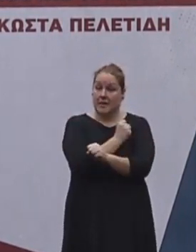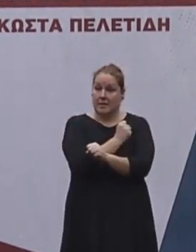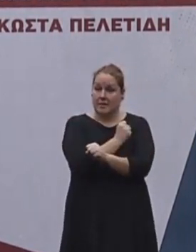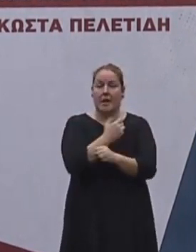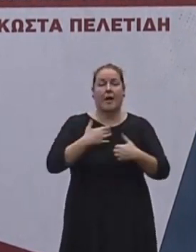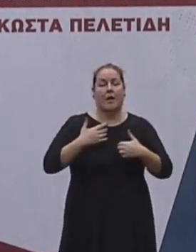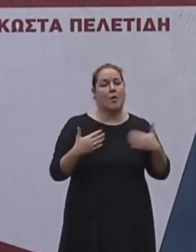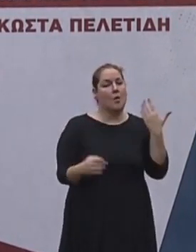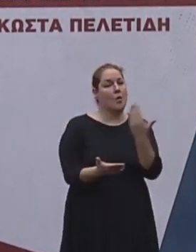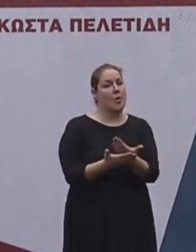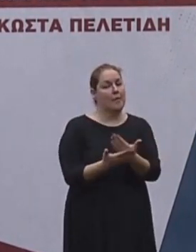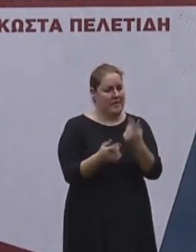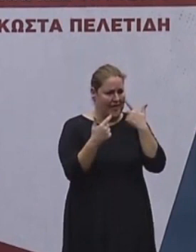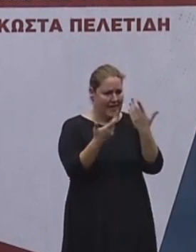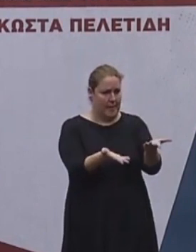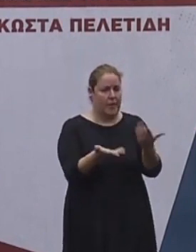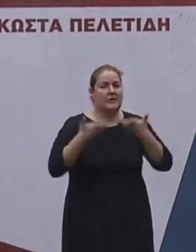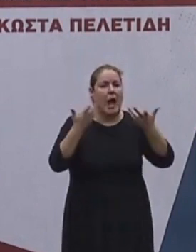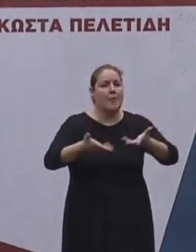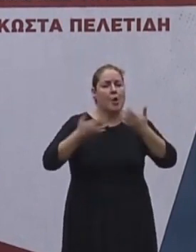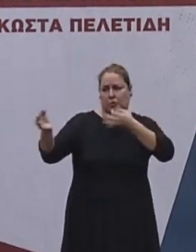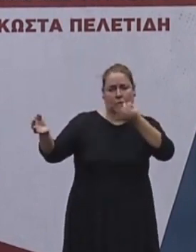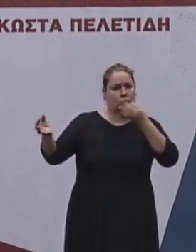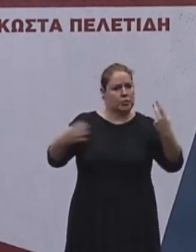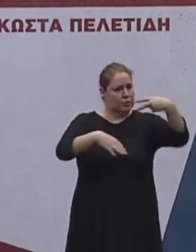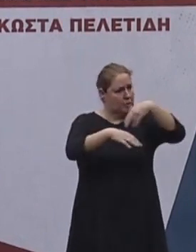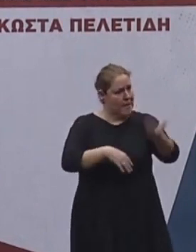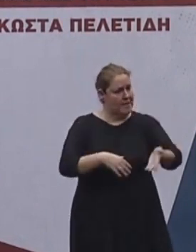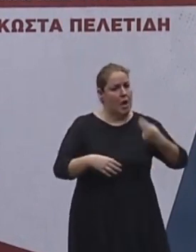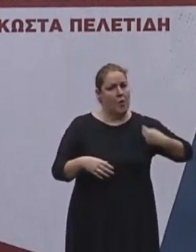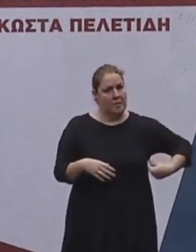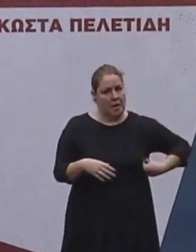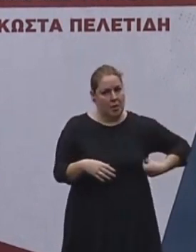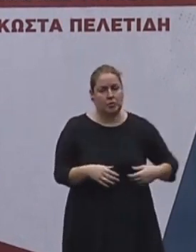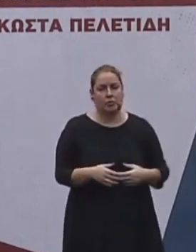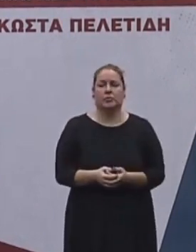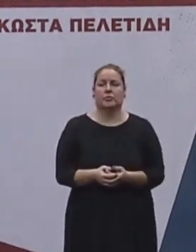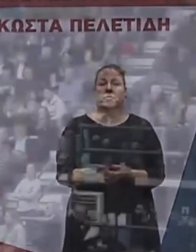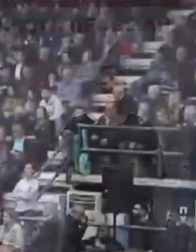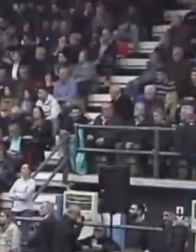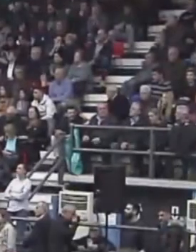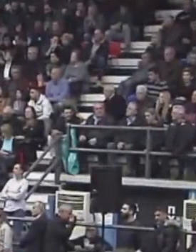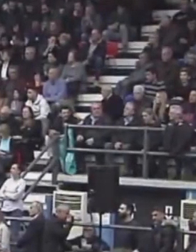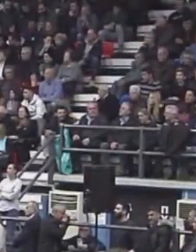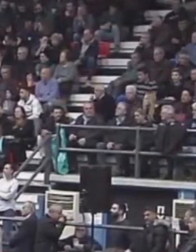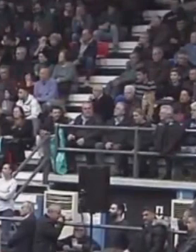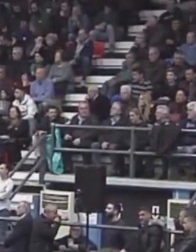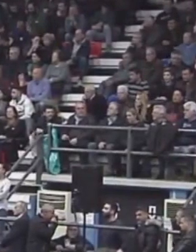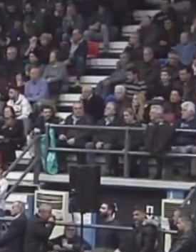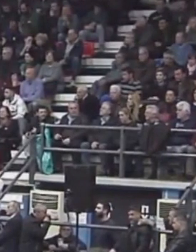το αποδείξει ο απολογισμός που θα πει μετά ο Δήμαρχος και επίσης το αποδεικνύει